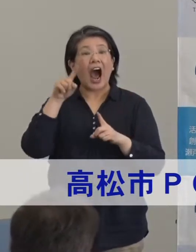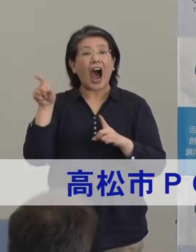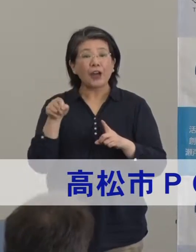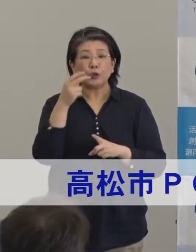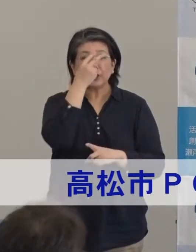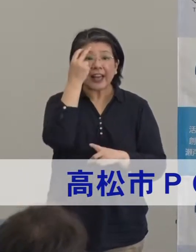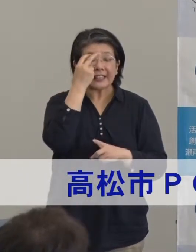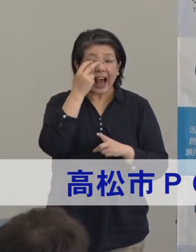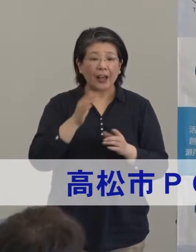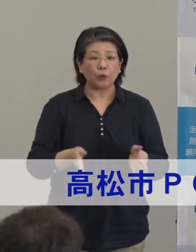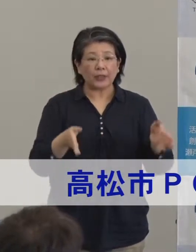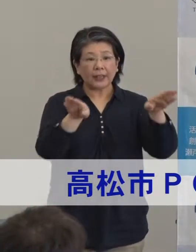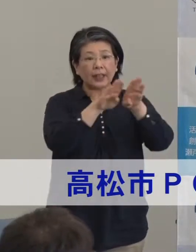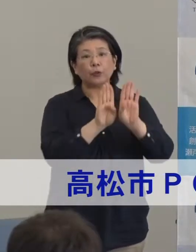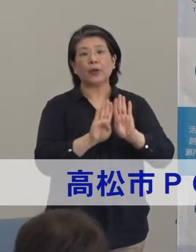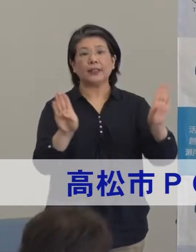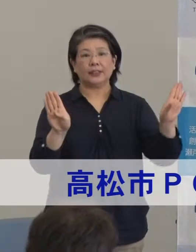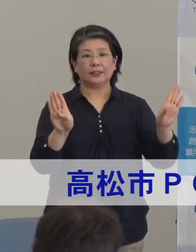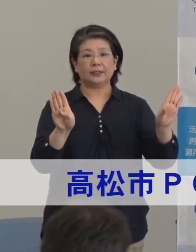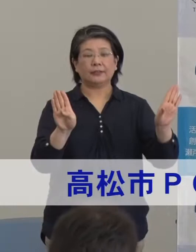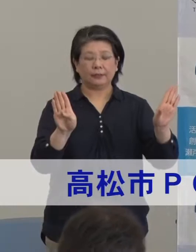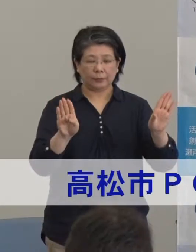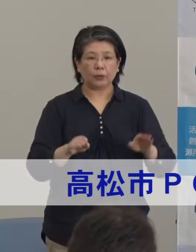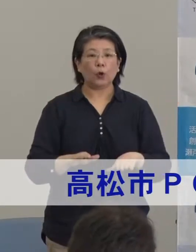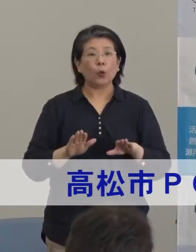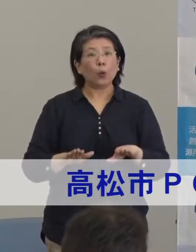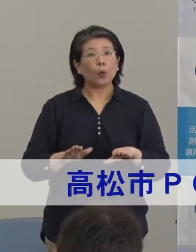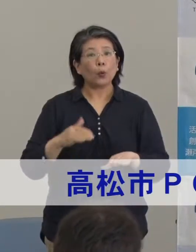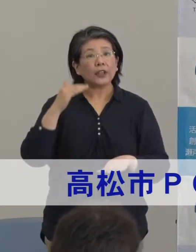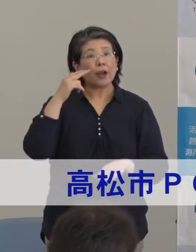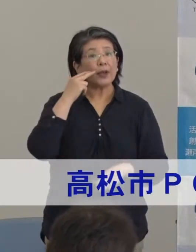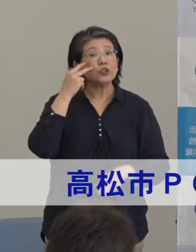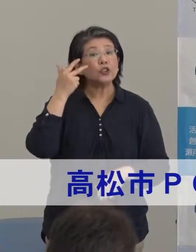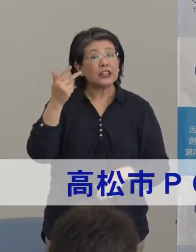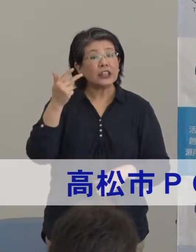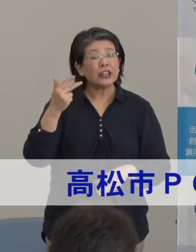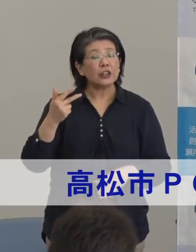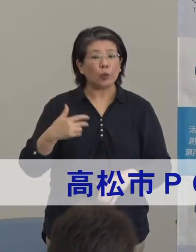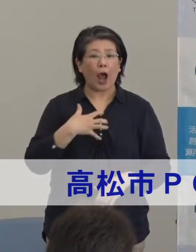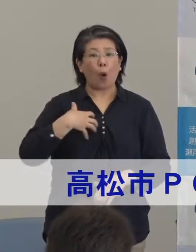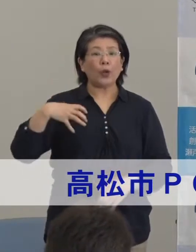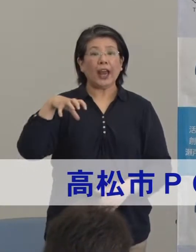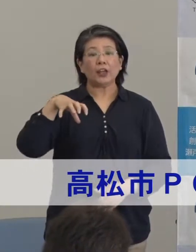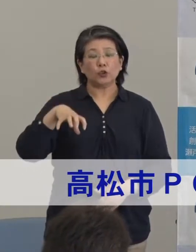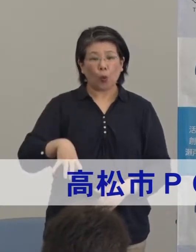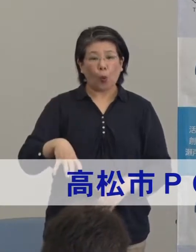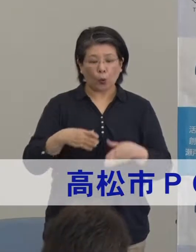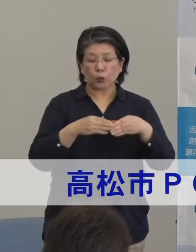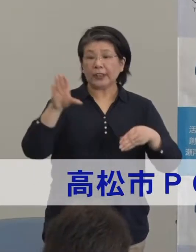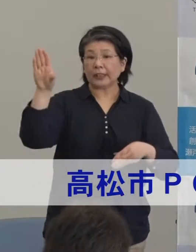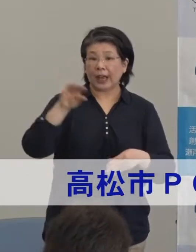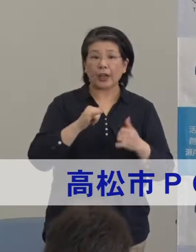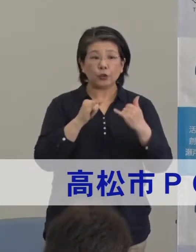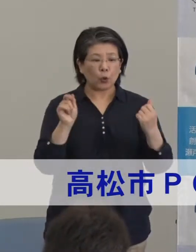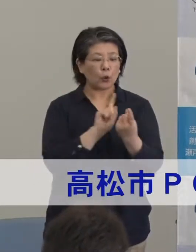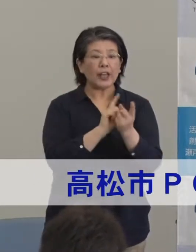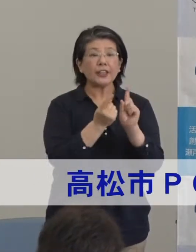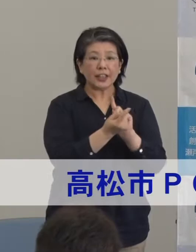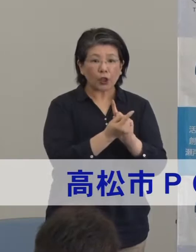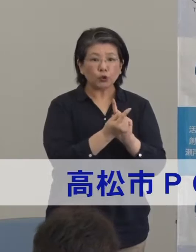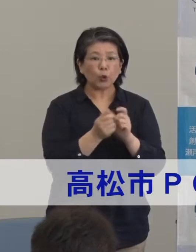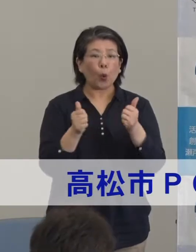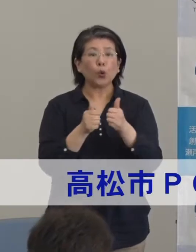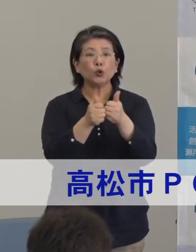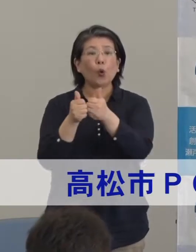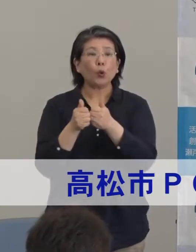開設についてでございます。本市ではこれまで、保健所に帰国者接触者相談センターを